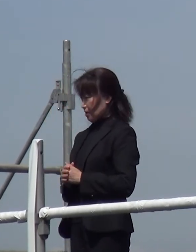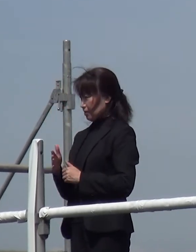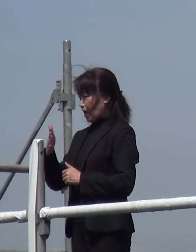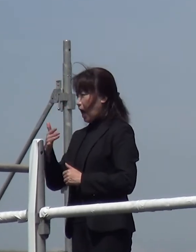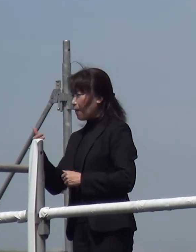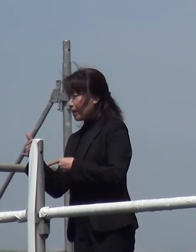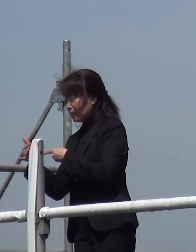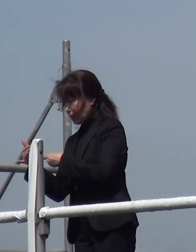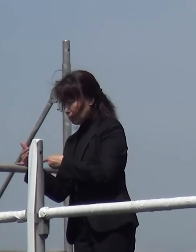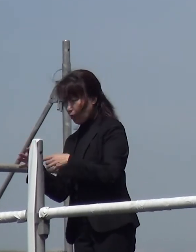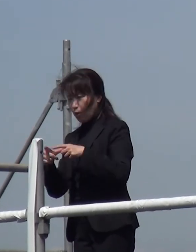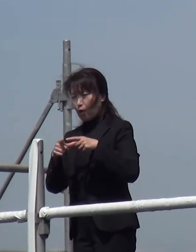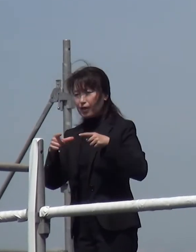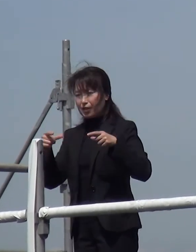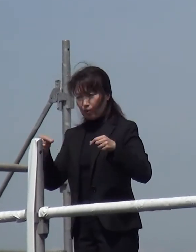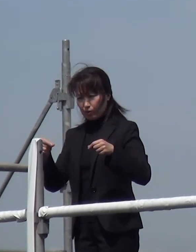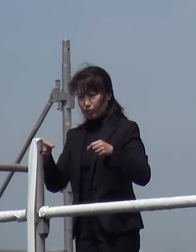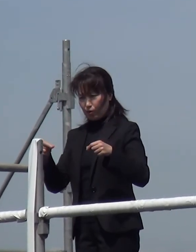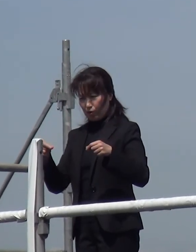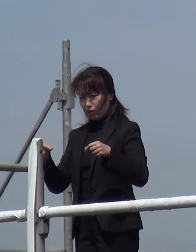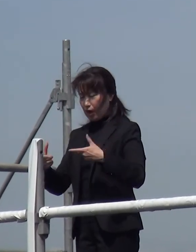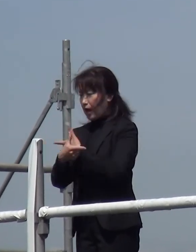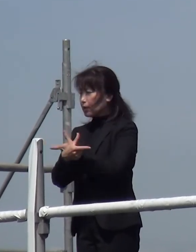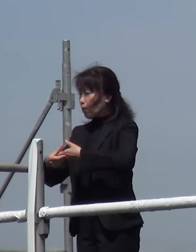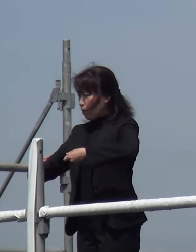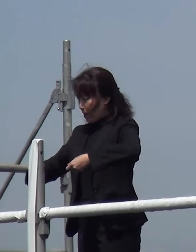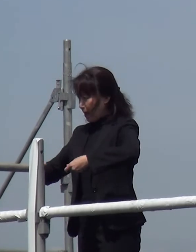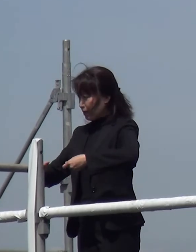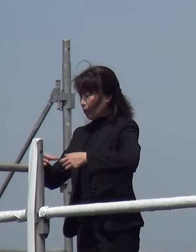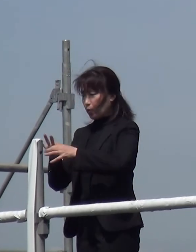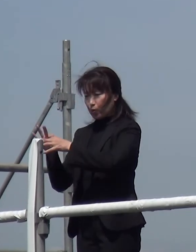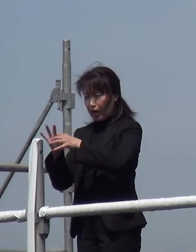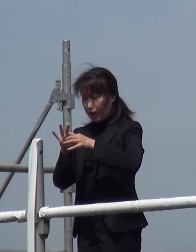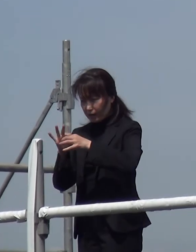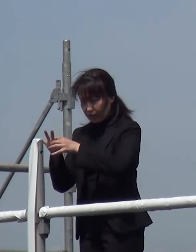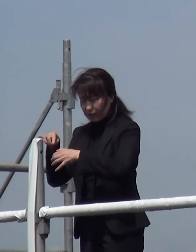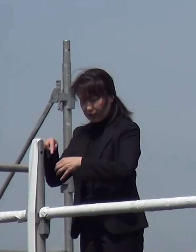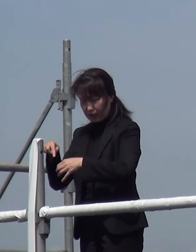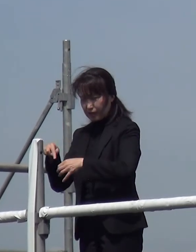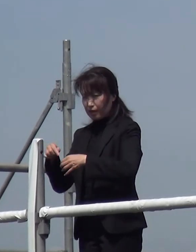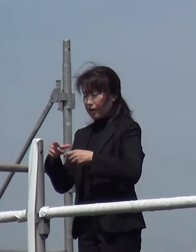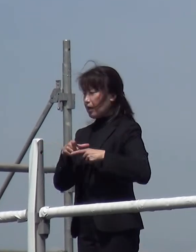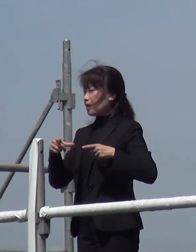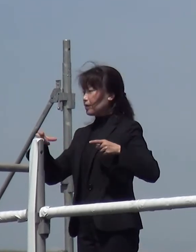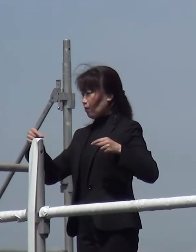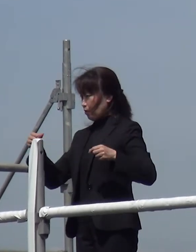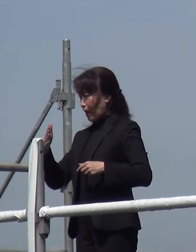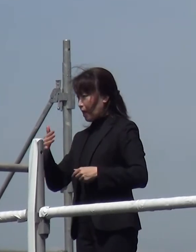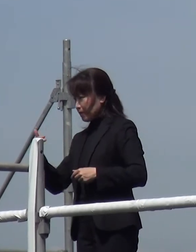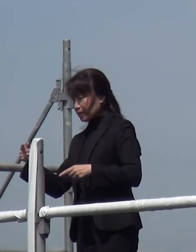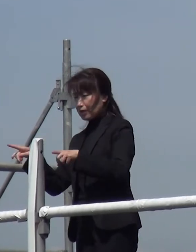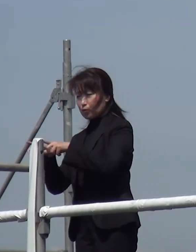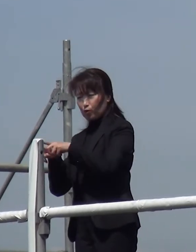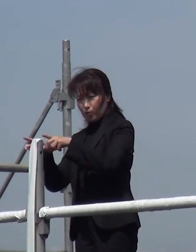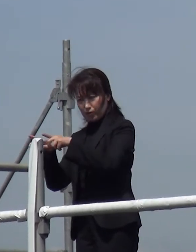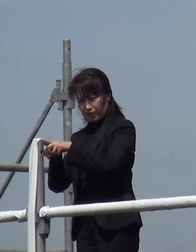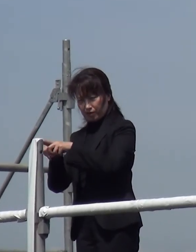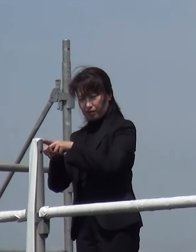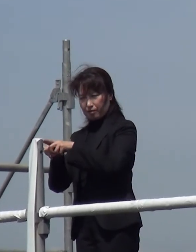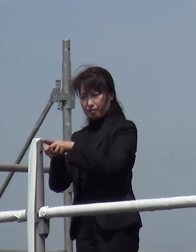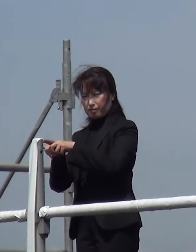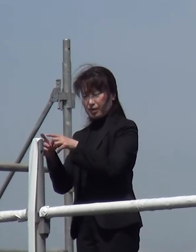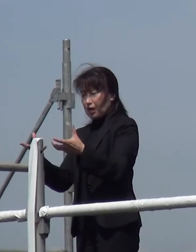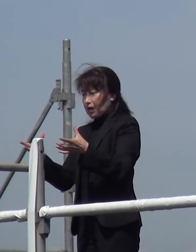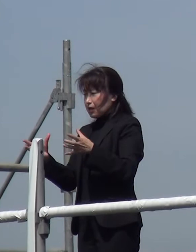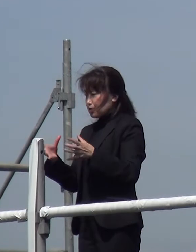メリカと日本の大きい同盟関係の中で、しかし日本はアメリカと共に